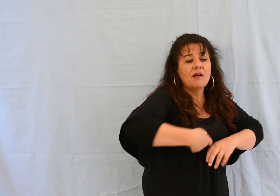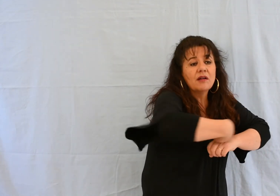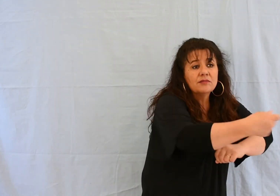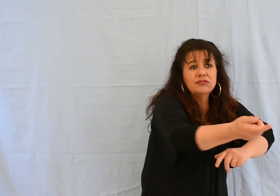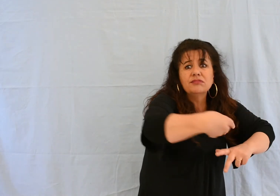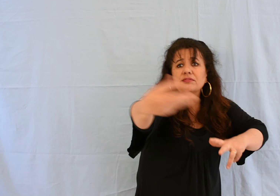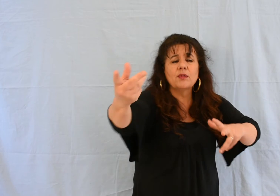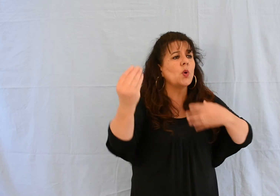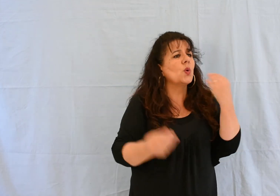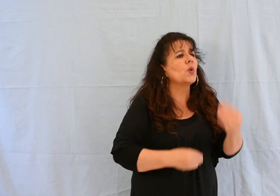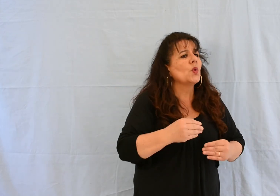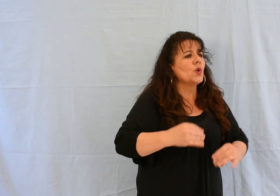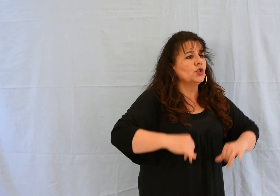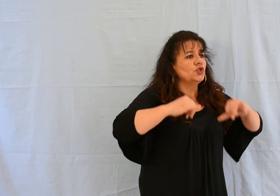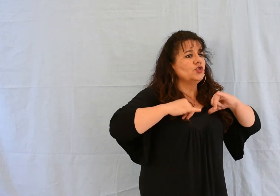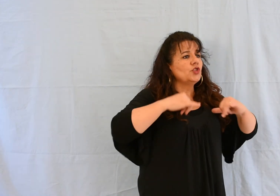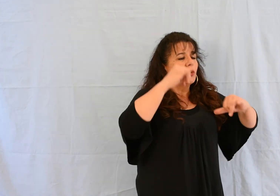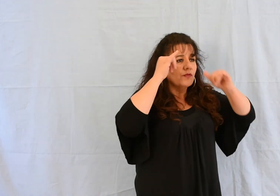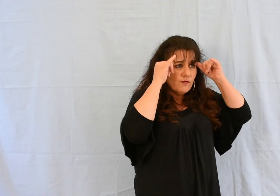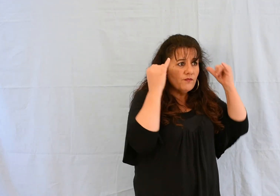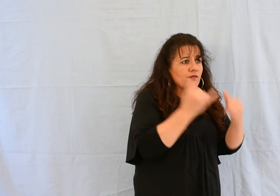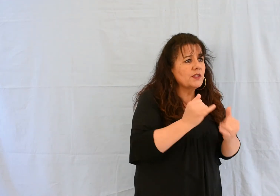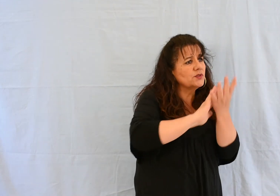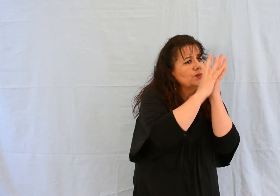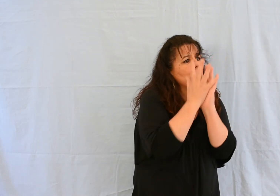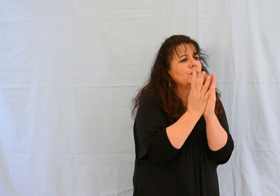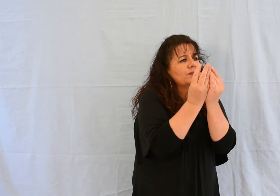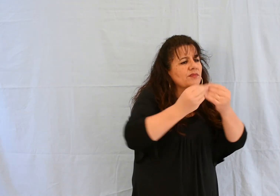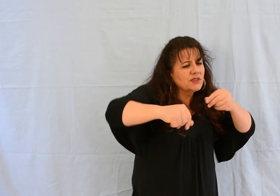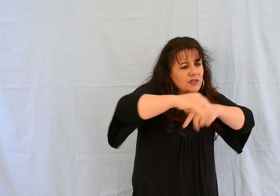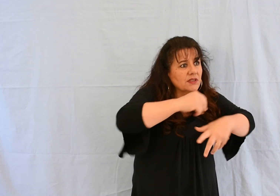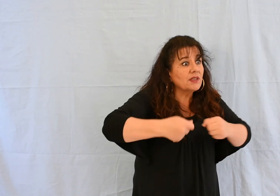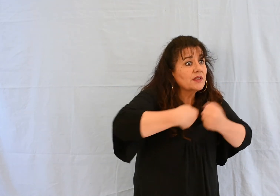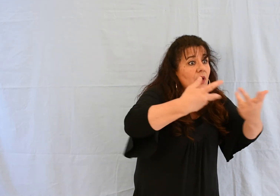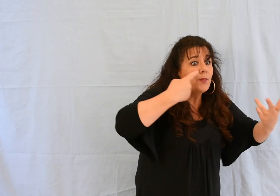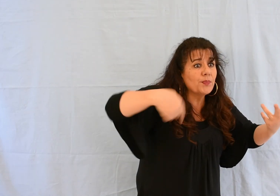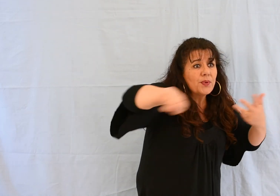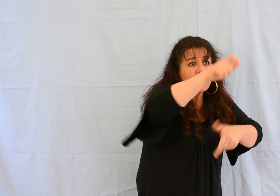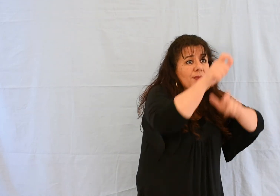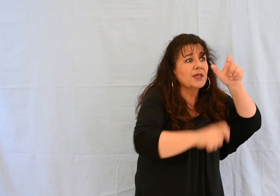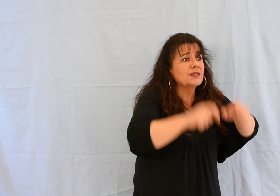génisse sanctifie ceux qui sont souillés, leur rendant la pureté de la